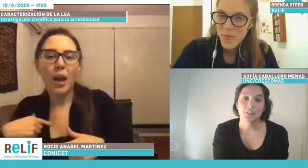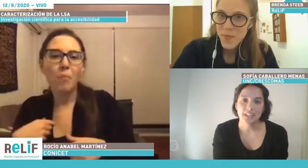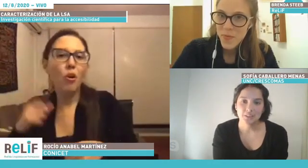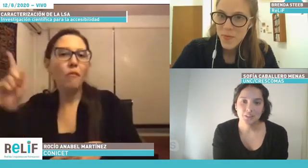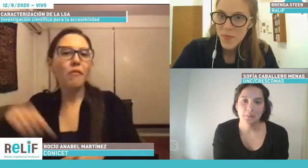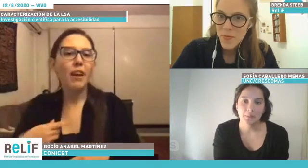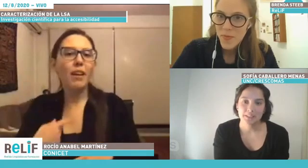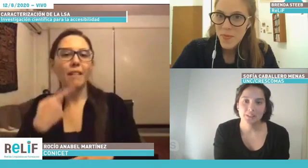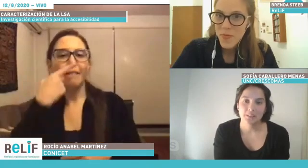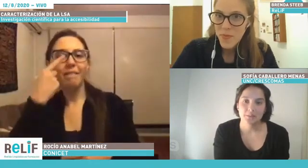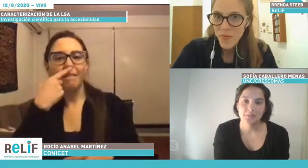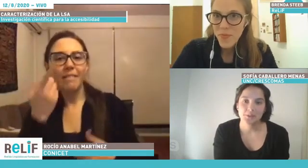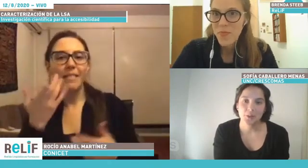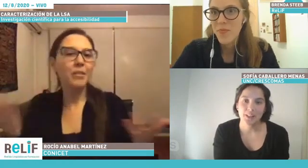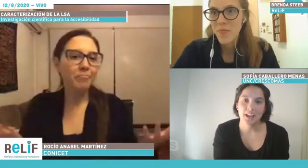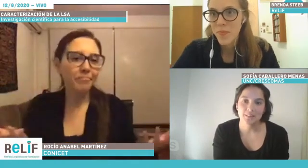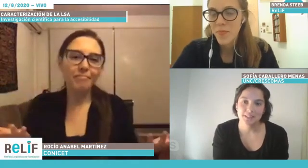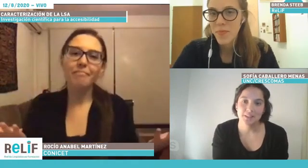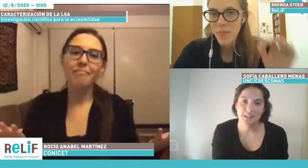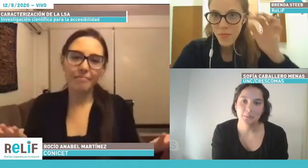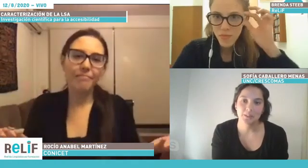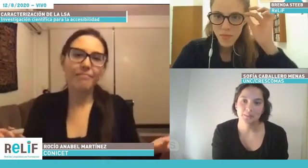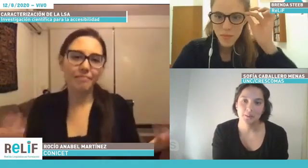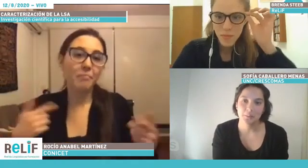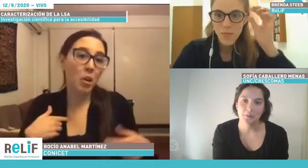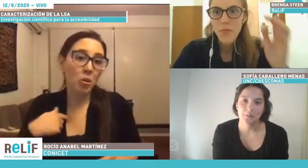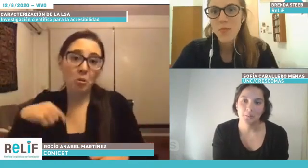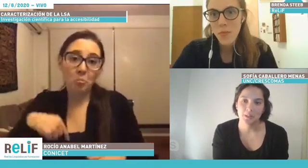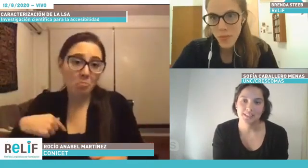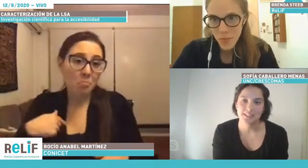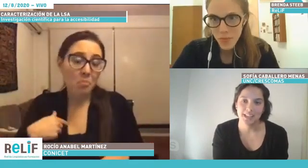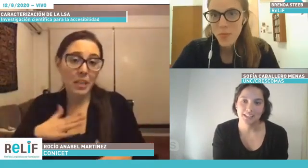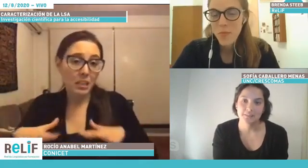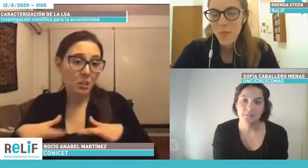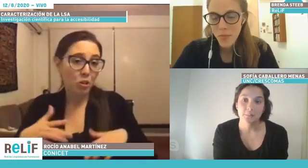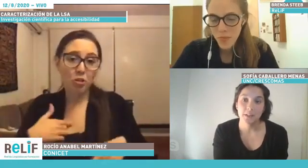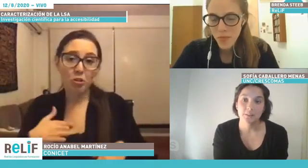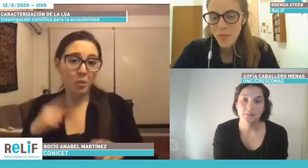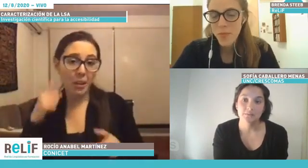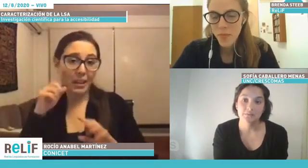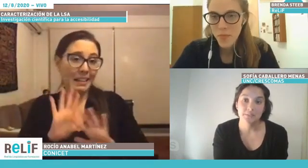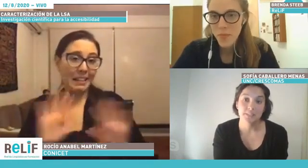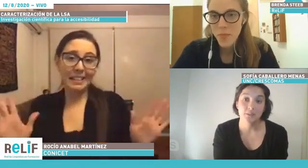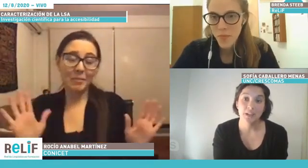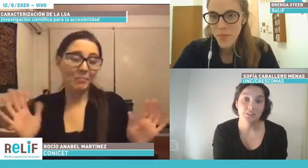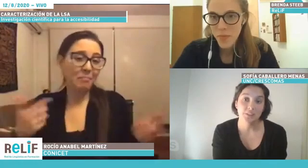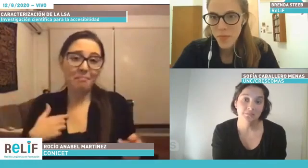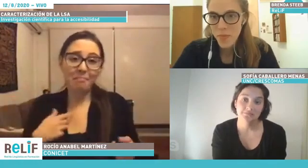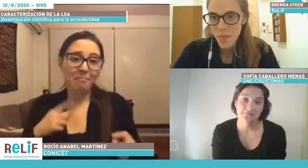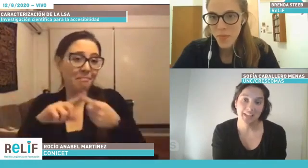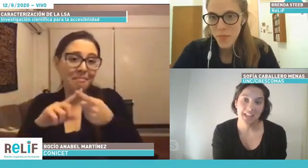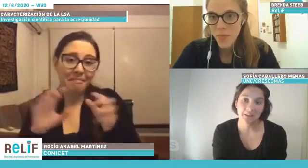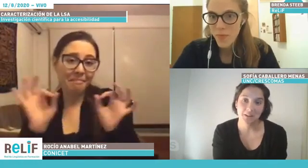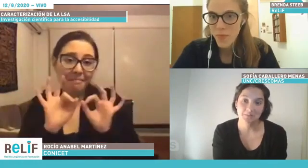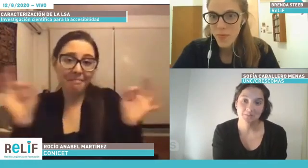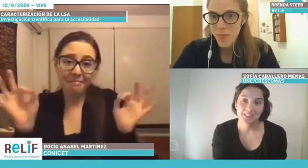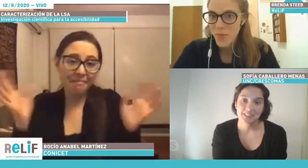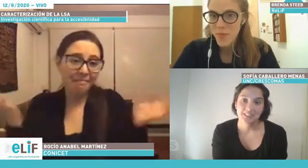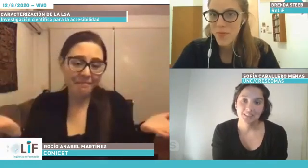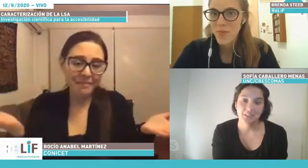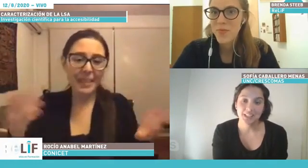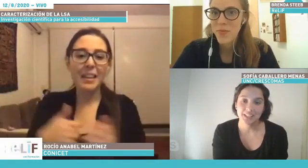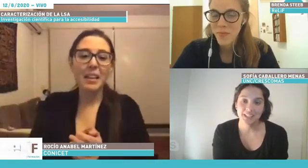El contacto con las personas sordas a veces viene como por ese interés, pero mi situación, nada que